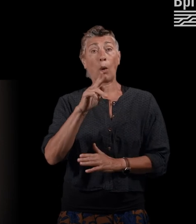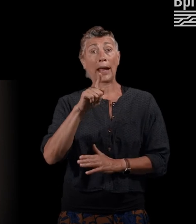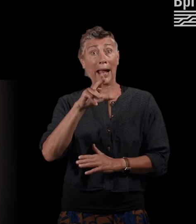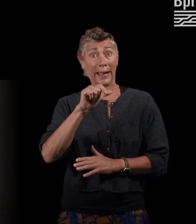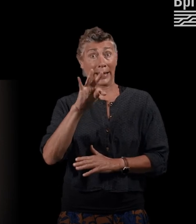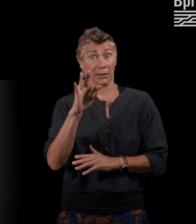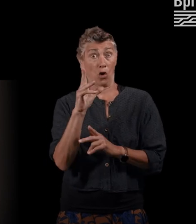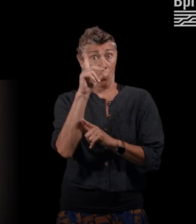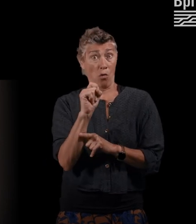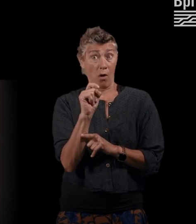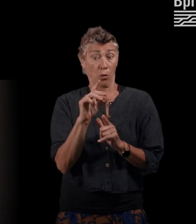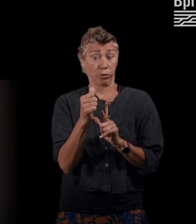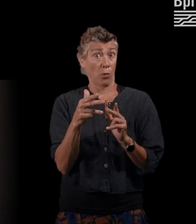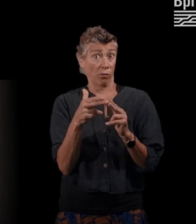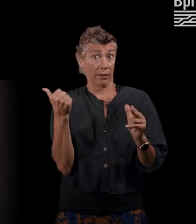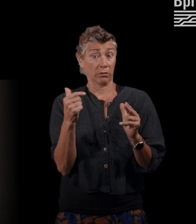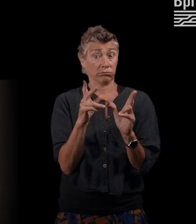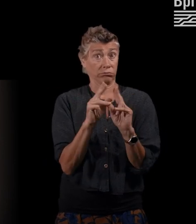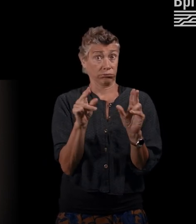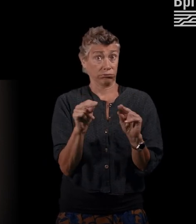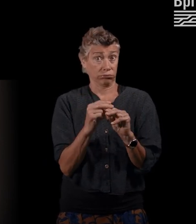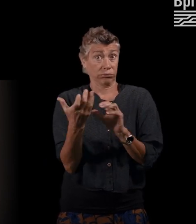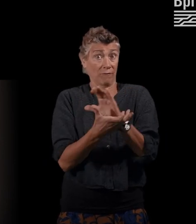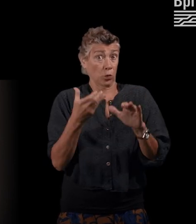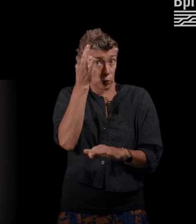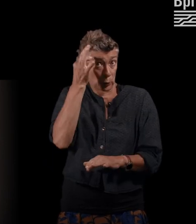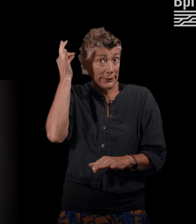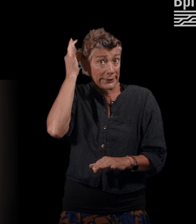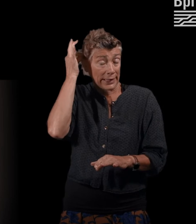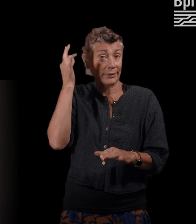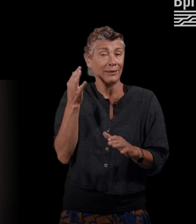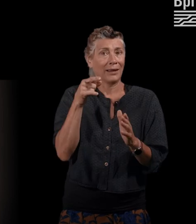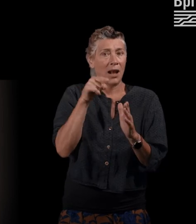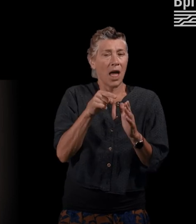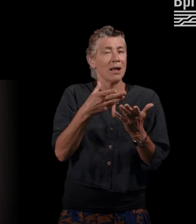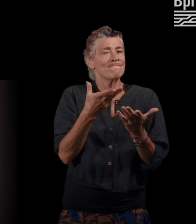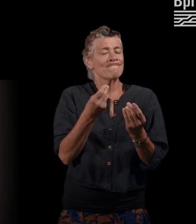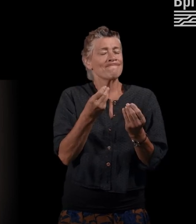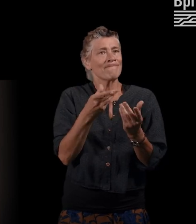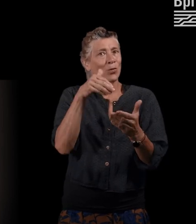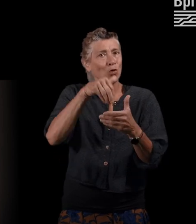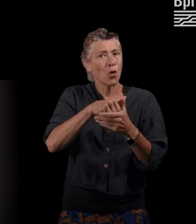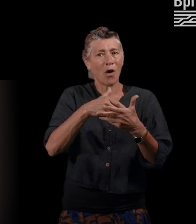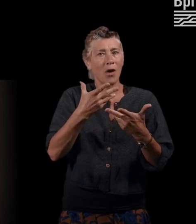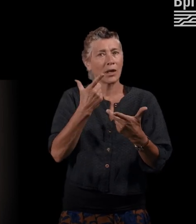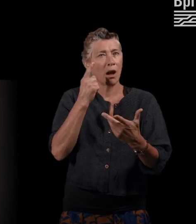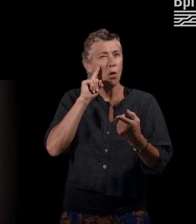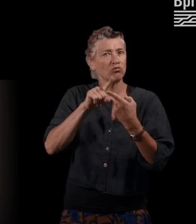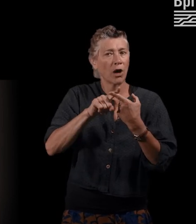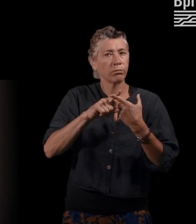Il y a quelque chose dans cette question justement de révolution et de s'emparer des villes, d'autant